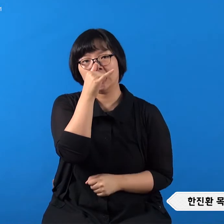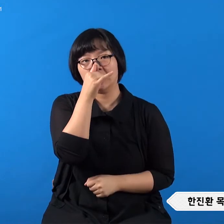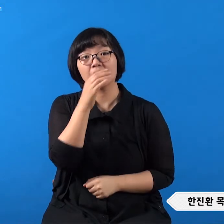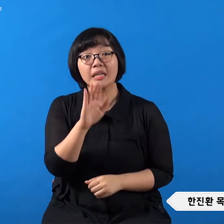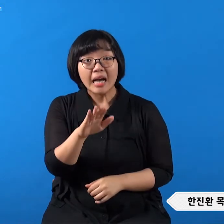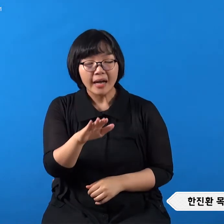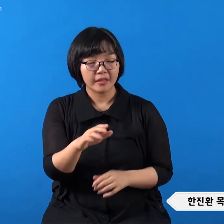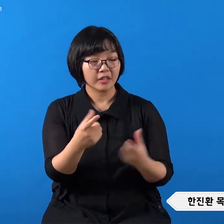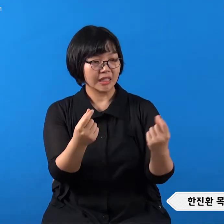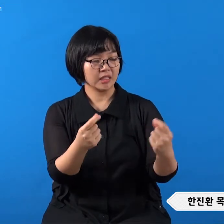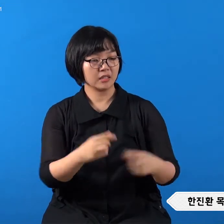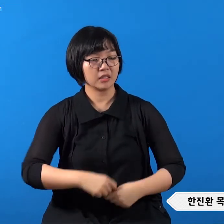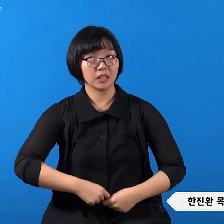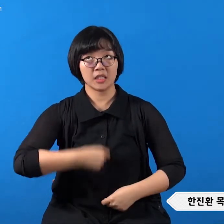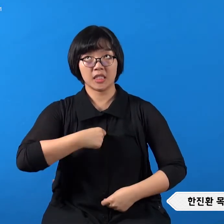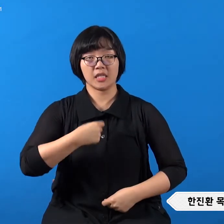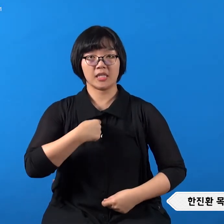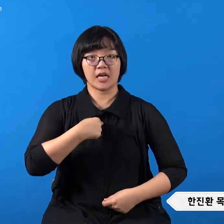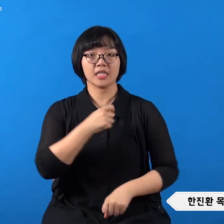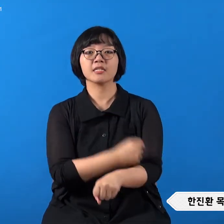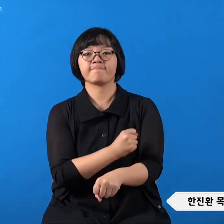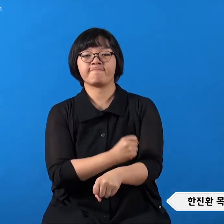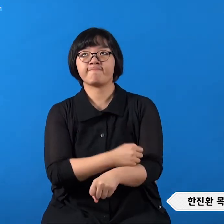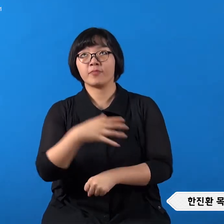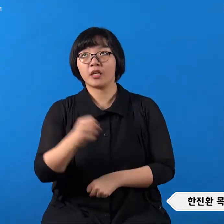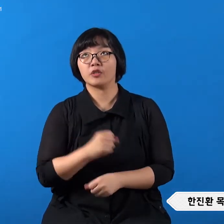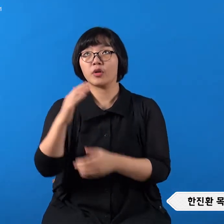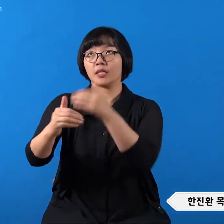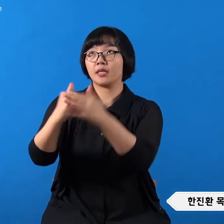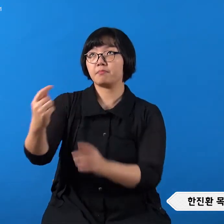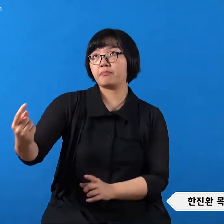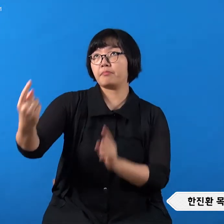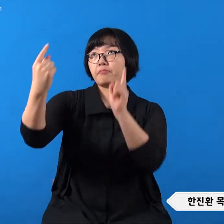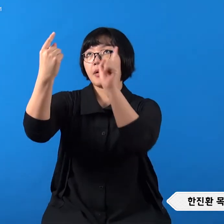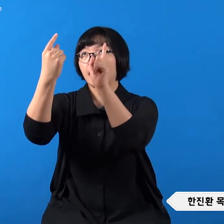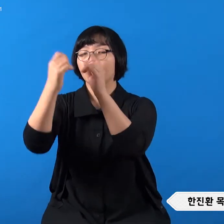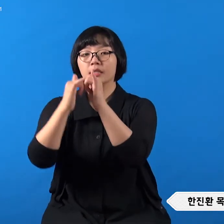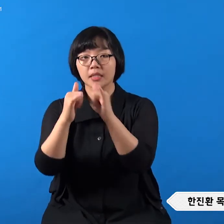하는 사람도 두려움에 사로잡혀서 살게 됩니다.